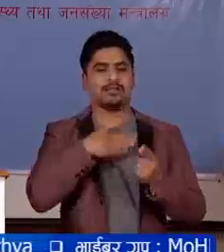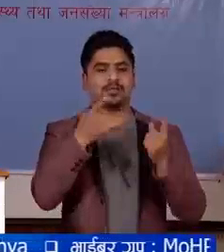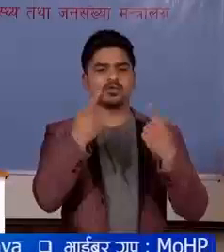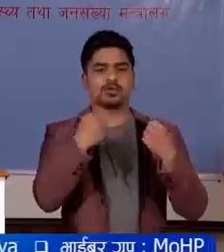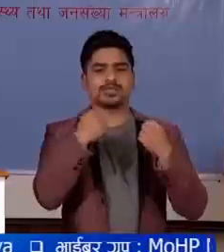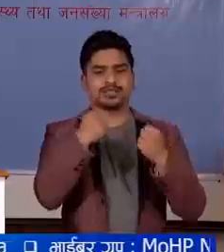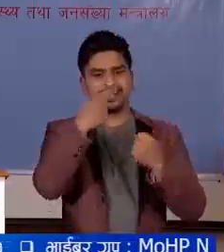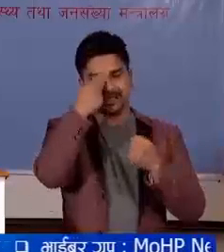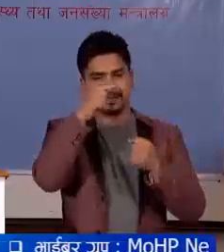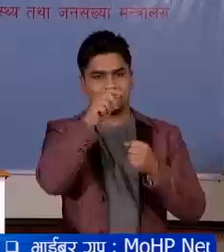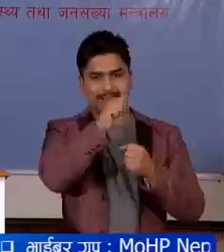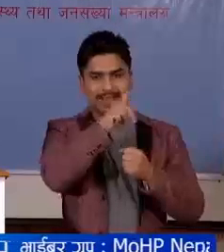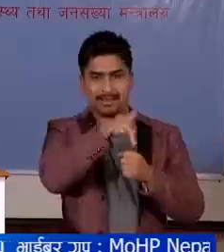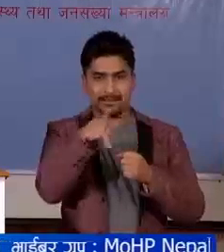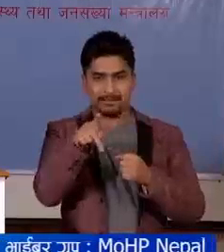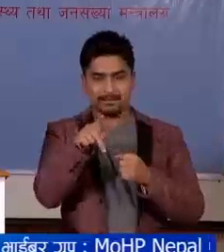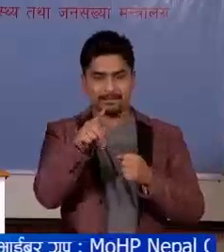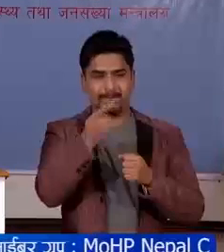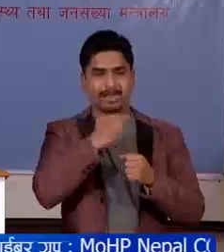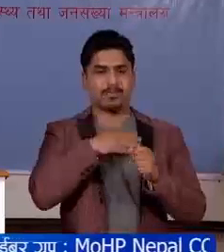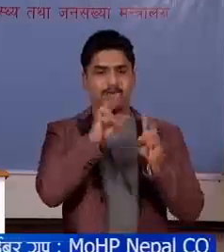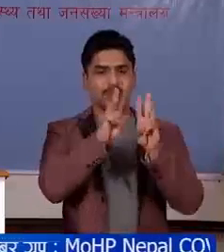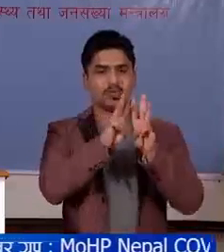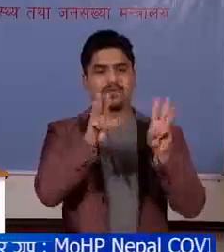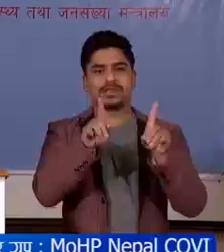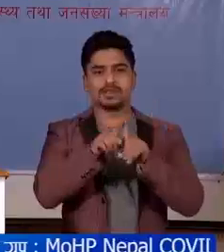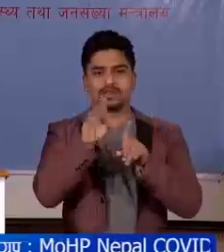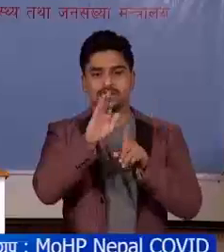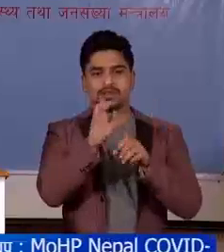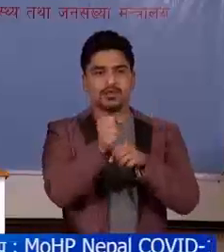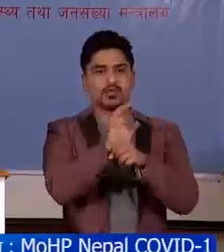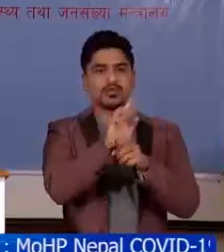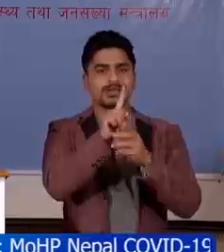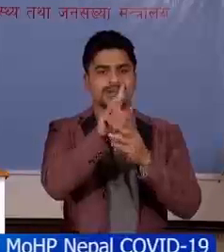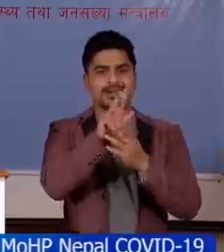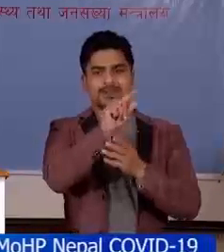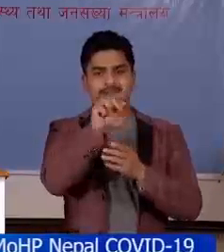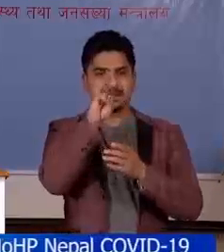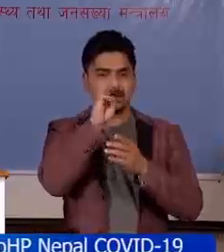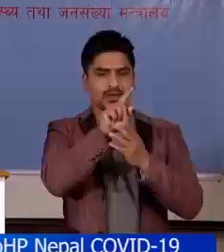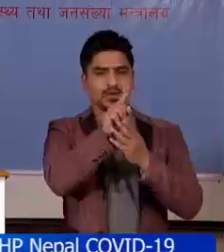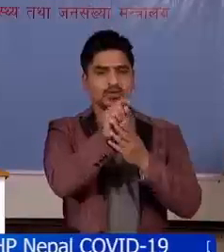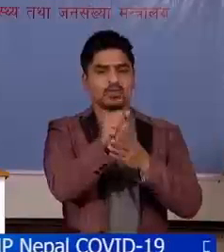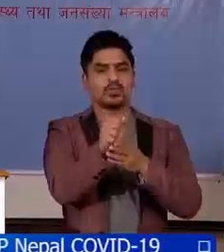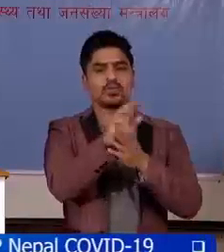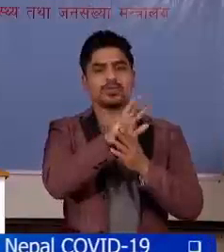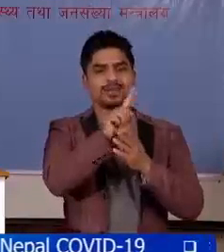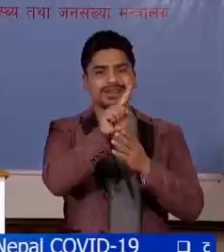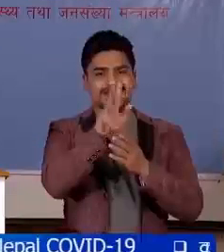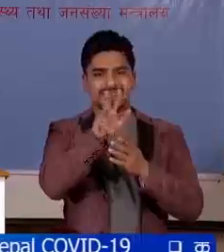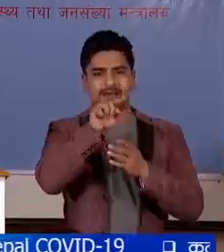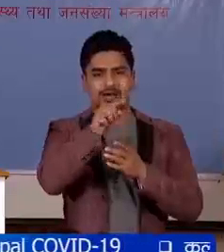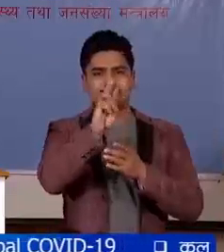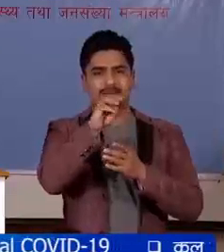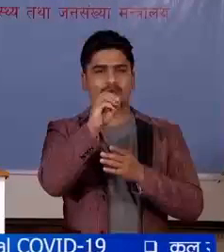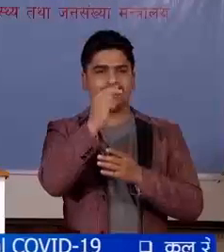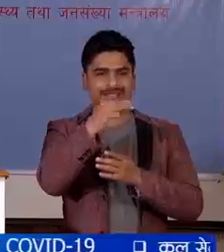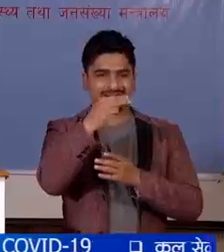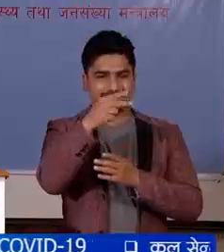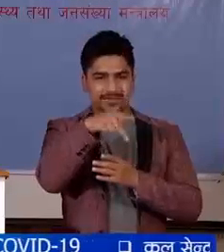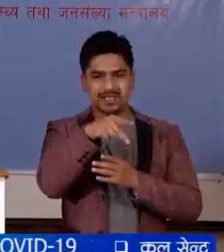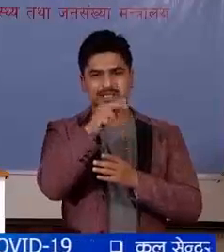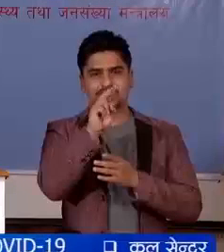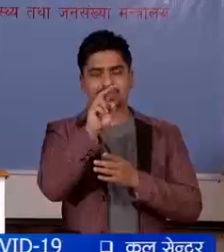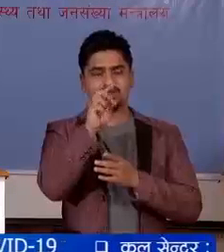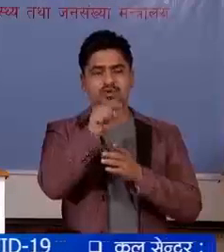app छो पर आमरो web page छा चुट्टाई COVID-19 को बारेमा त्यो COVID-19.mosp.gov